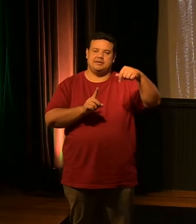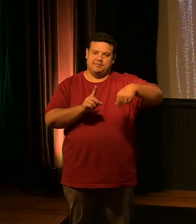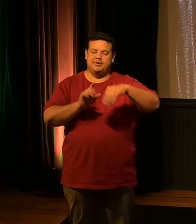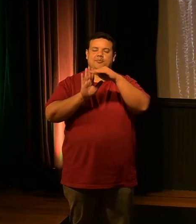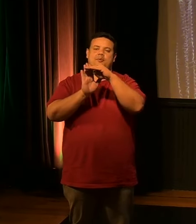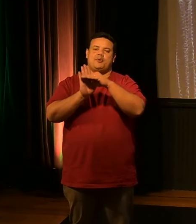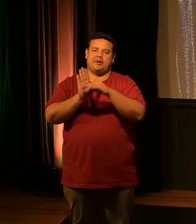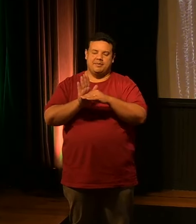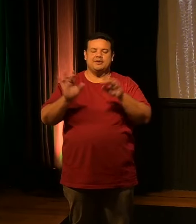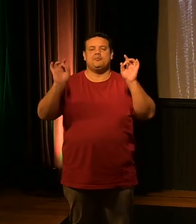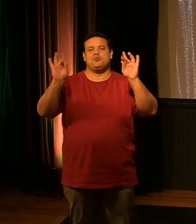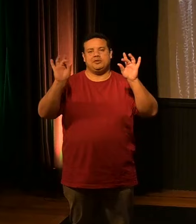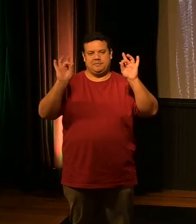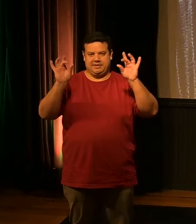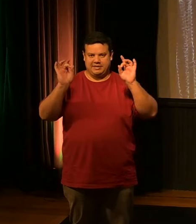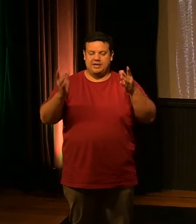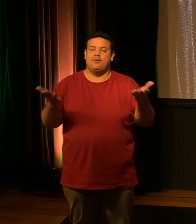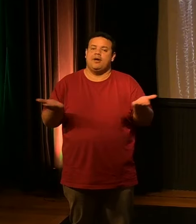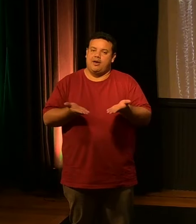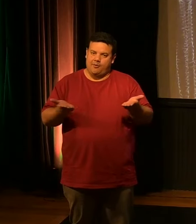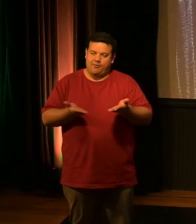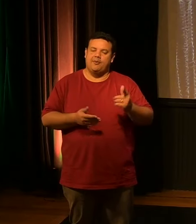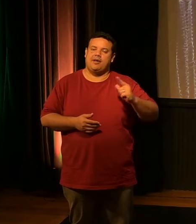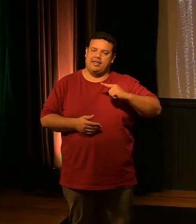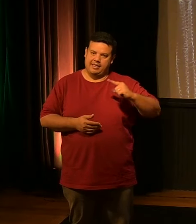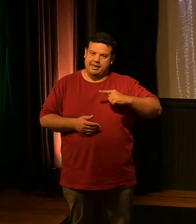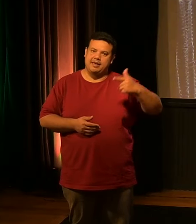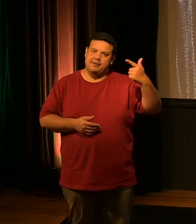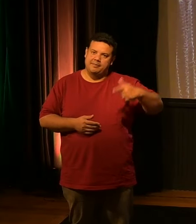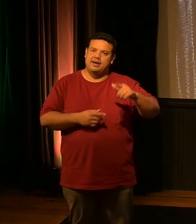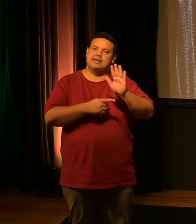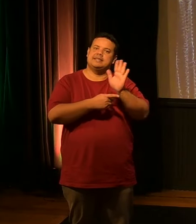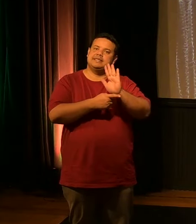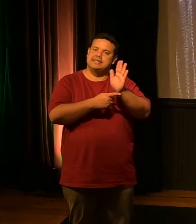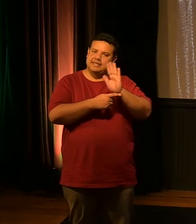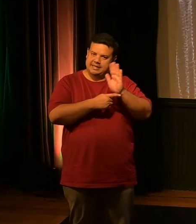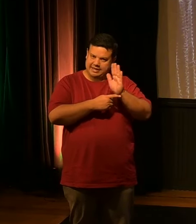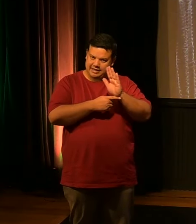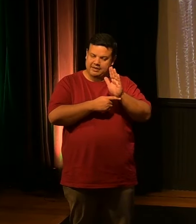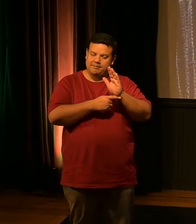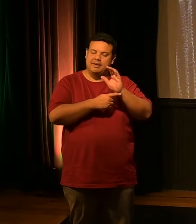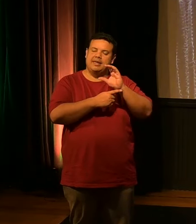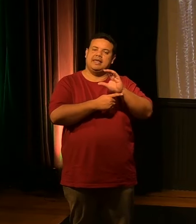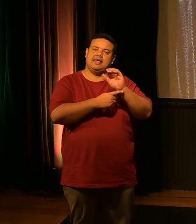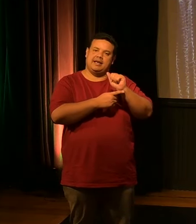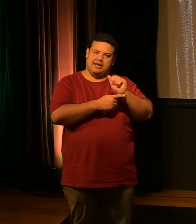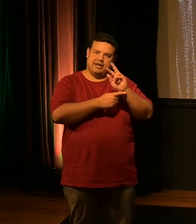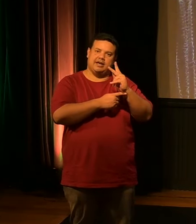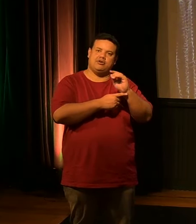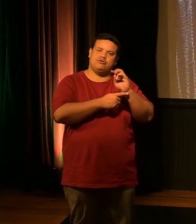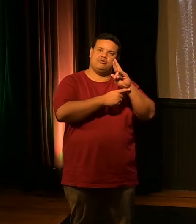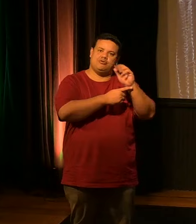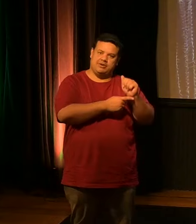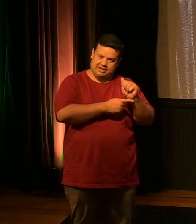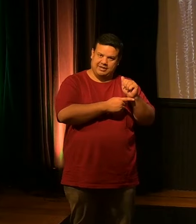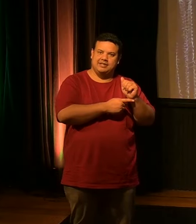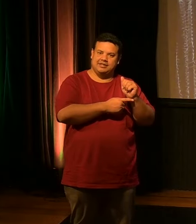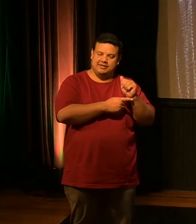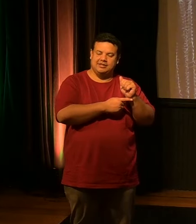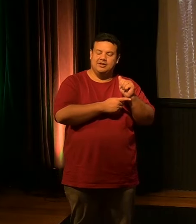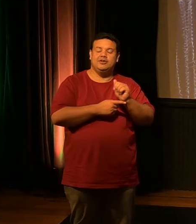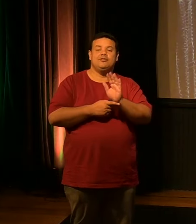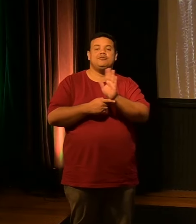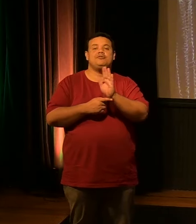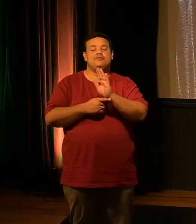Além da sessão de determinações, vocês vão ver agora, a gente está tendo a mostra Cinema Cachoeira, os filmes de Ari Rosa e Glenda Nicásio, que é uma